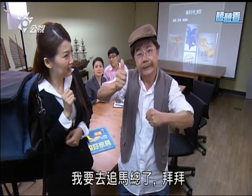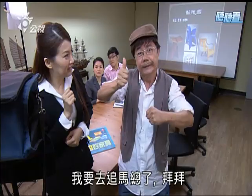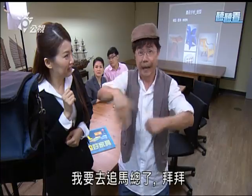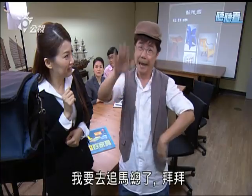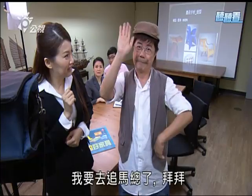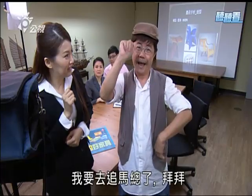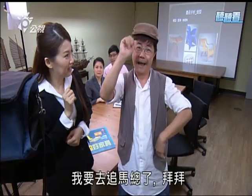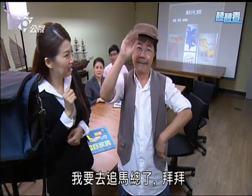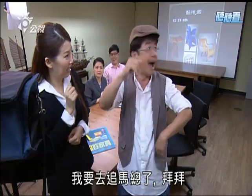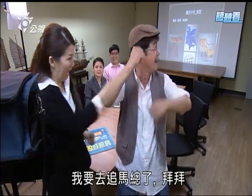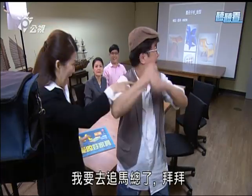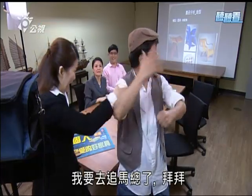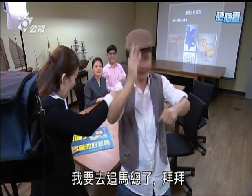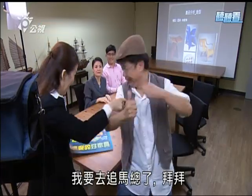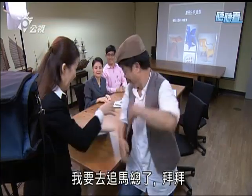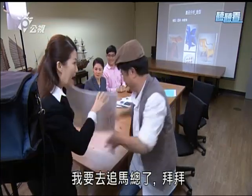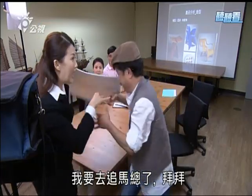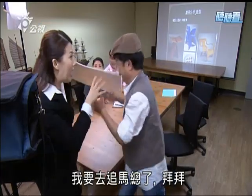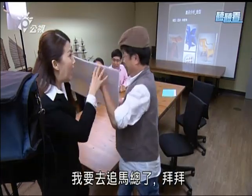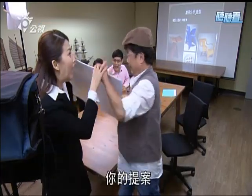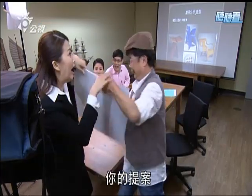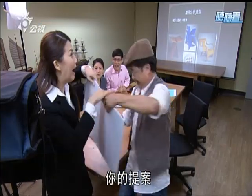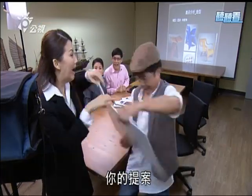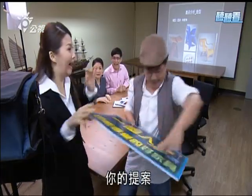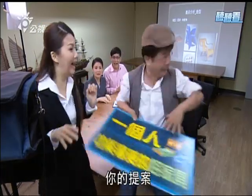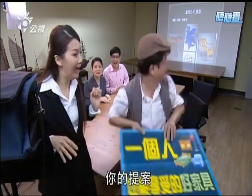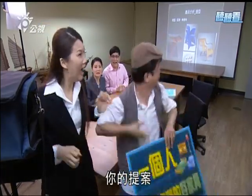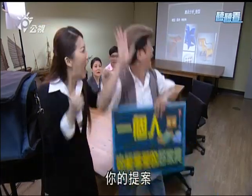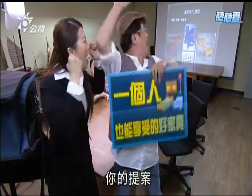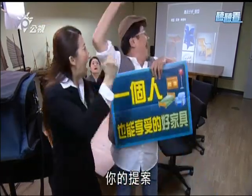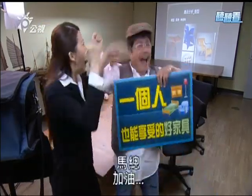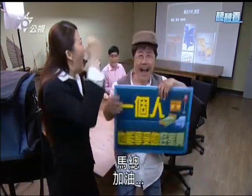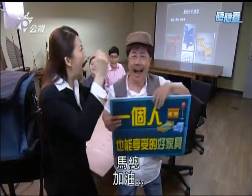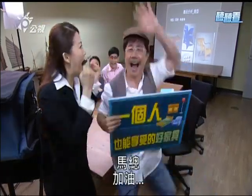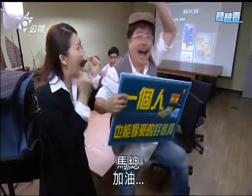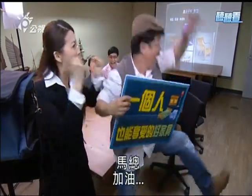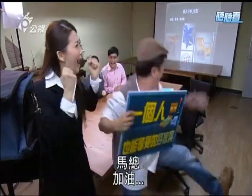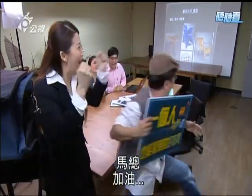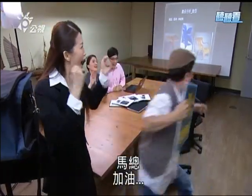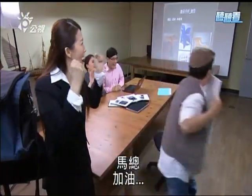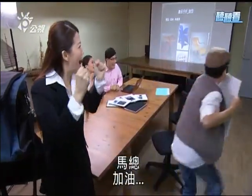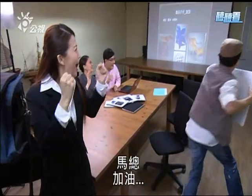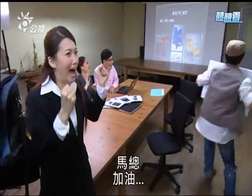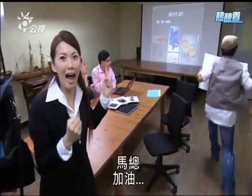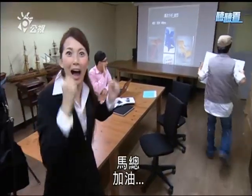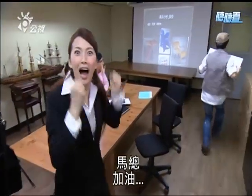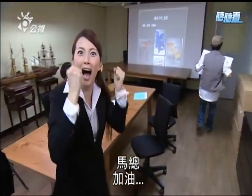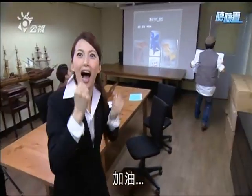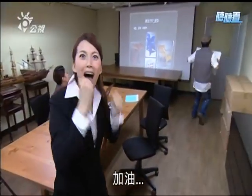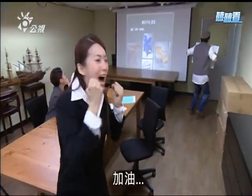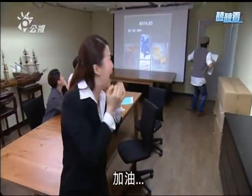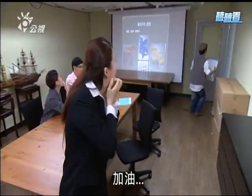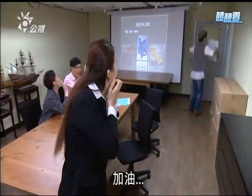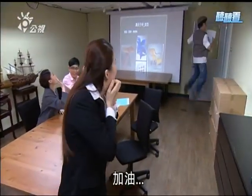总了，拜拜！ 你的提案， 马总， 加油，加油，加油， 拜拜， 加油！